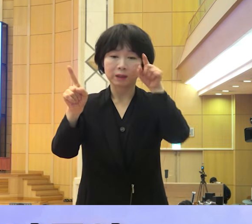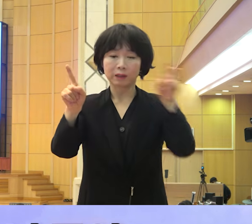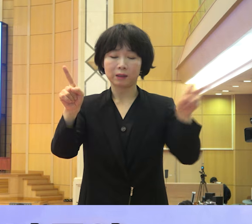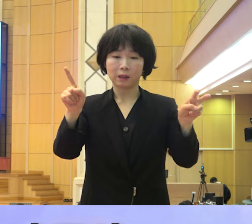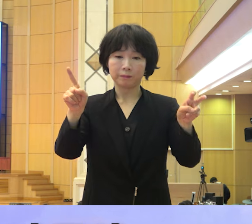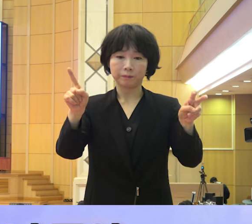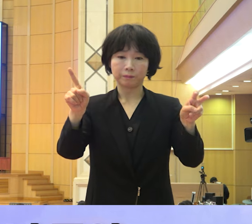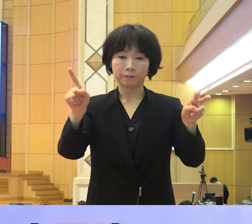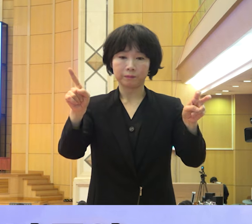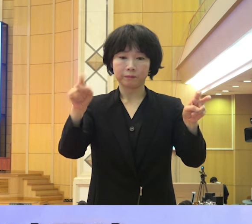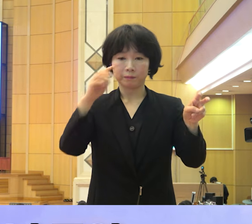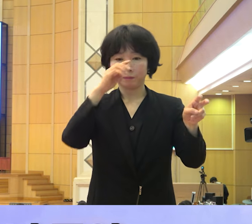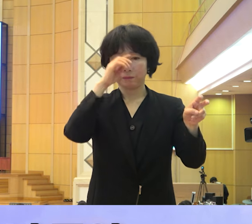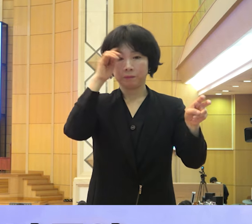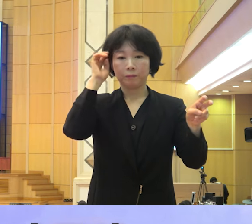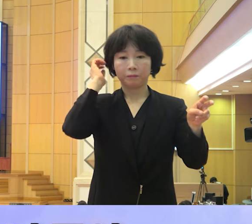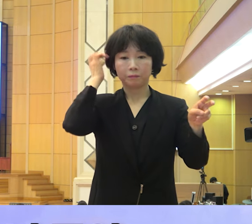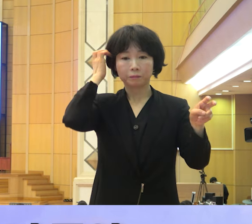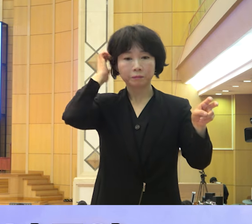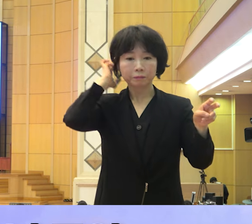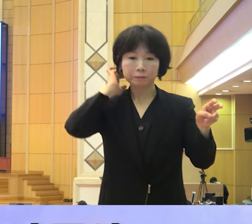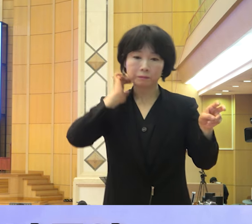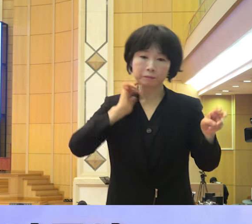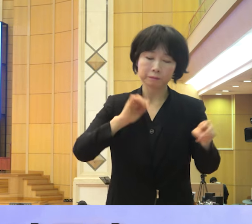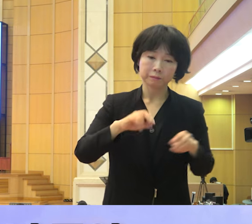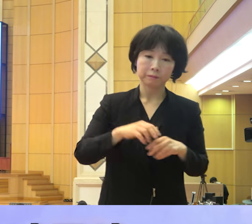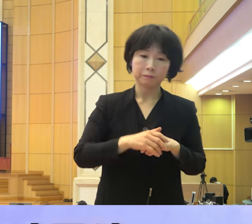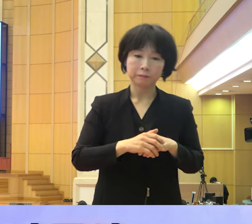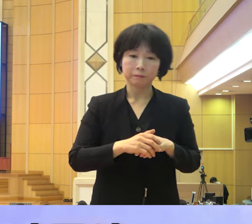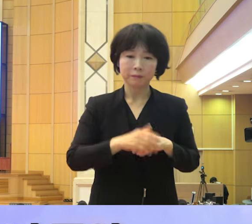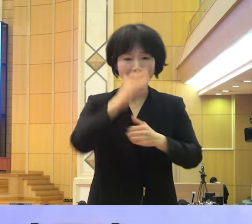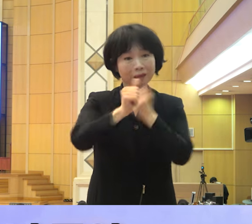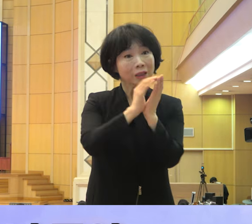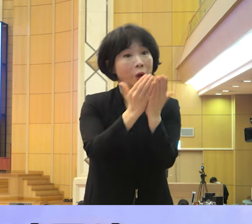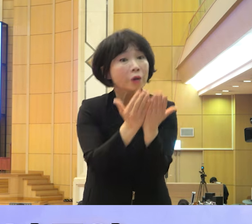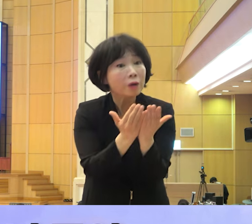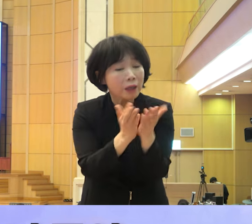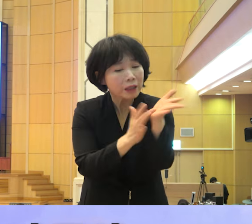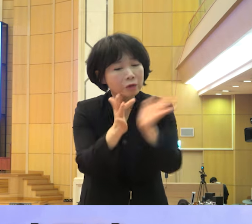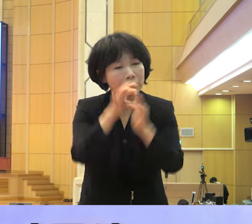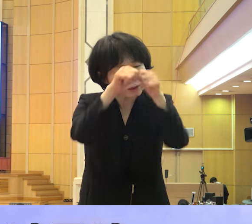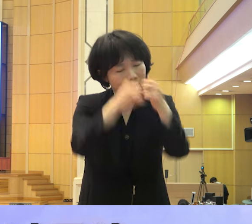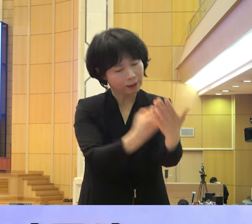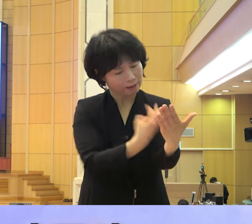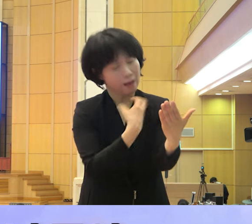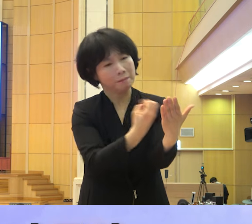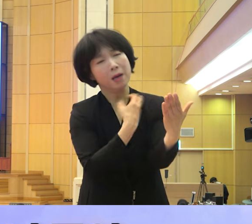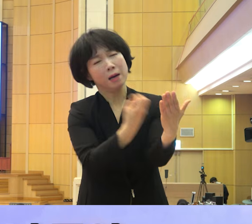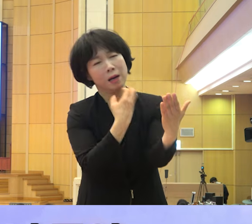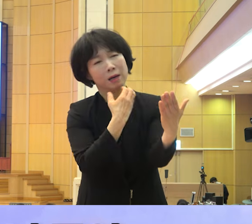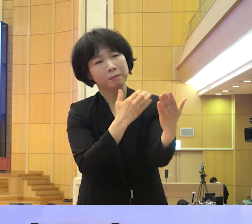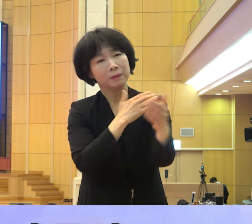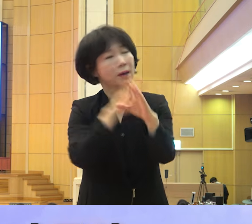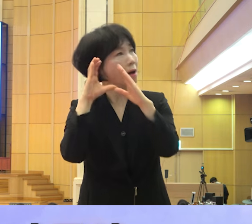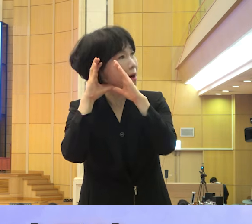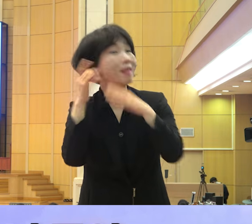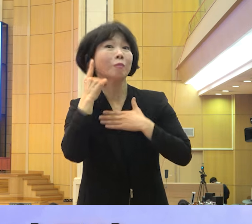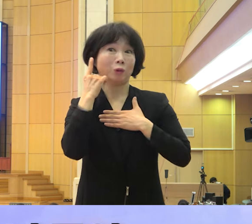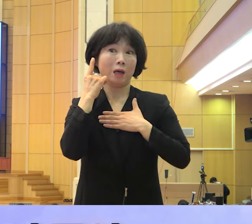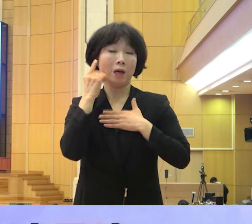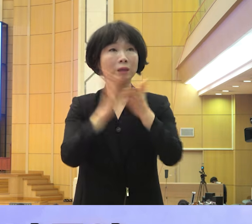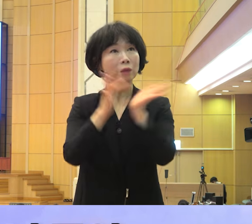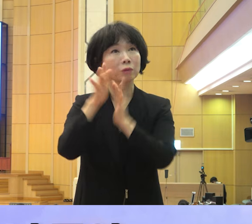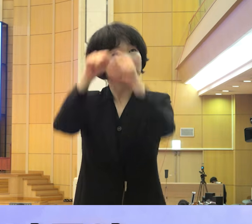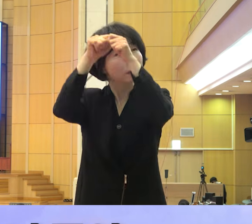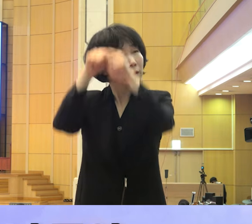예수님에 대해서 계속 말씀하고 있는데 성경이 예수님에 대해서 뭐라고 말하는지, 그래서 우리가 오늘 말씀을 듣고 예수님에서